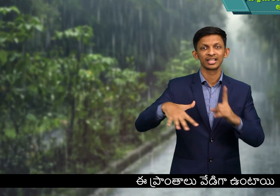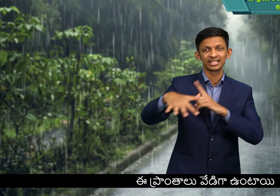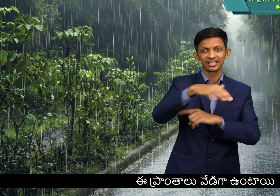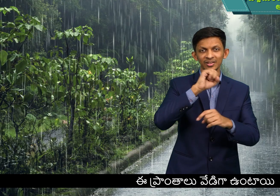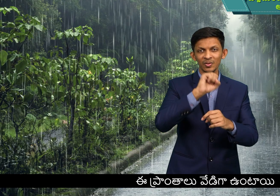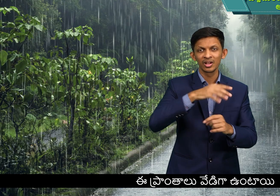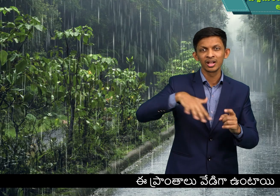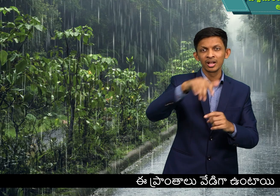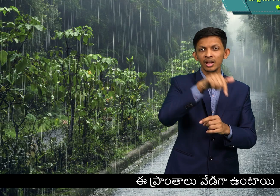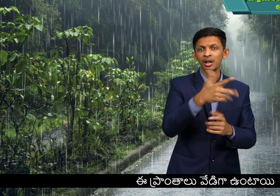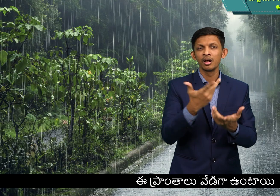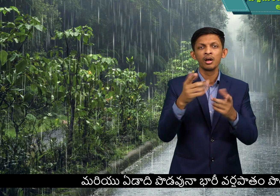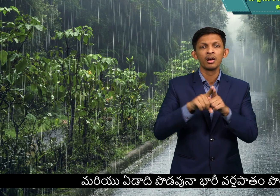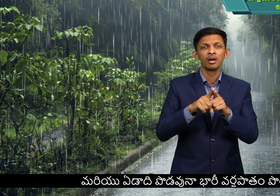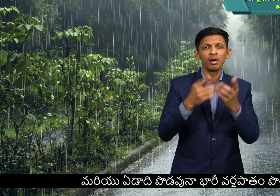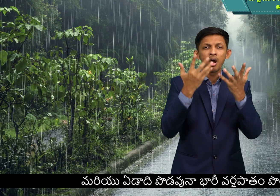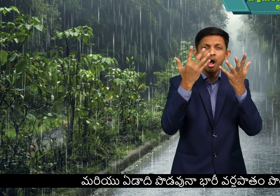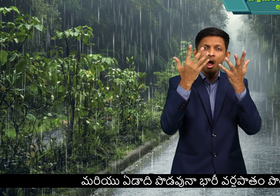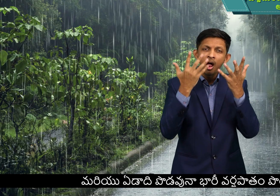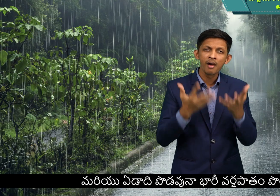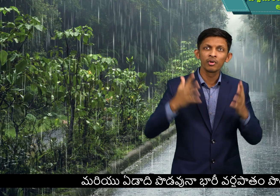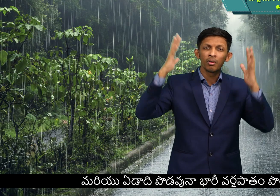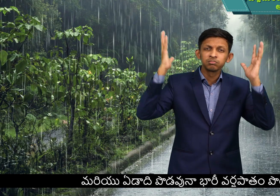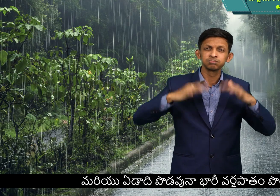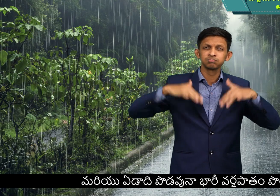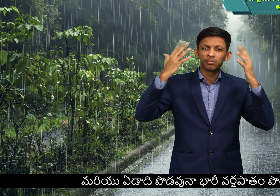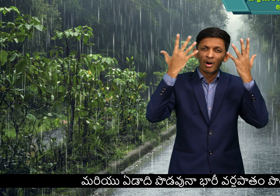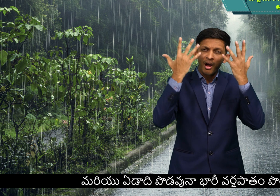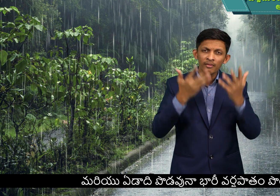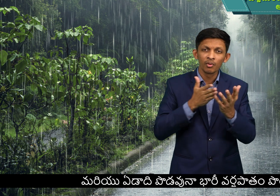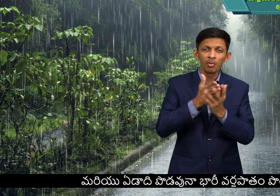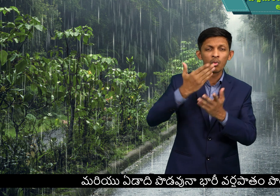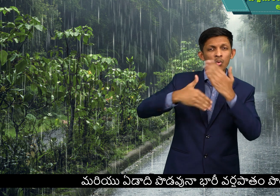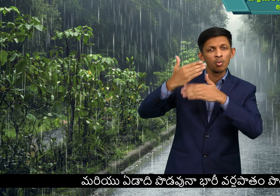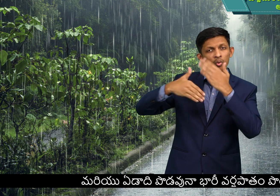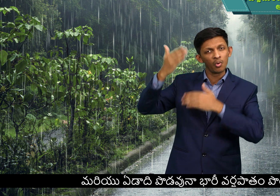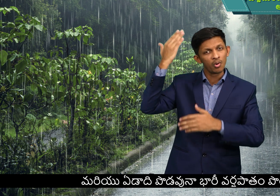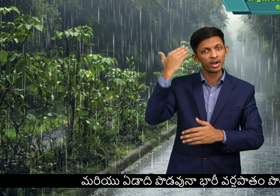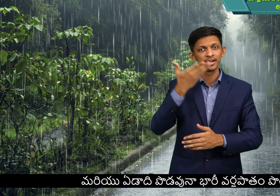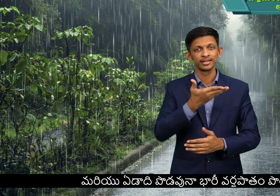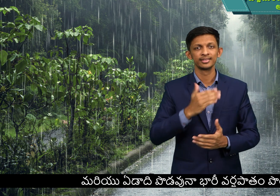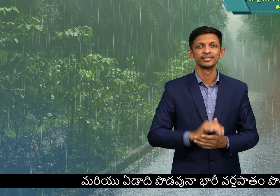ఈ ప్రాంతాలు వేడిగా ఉంటాయి మరియు ఏడాది పొడవునా భారీ వర్షపాతం పొందుతాయి.